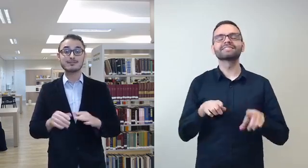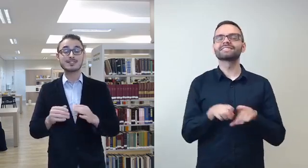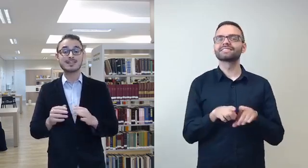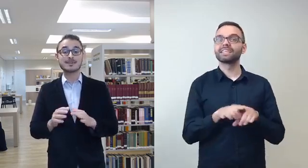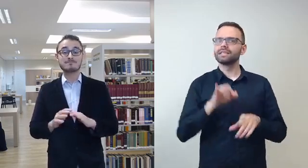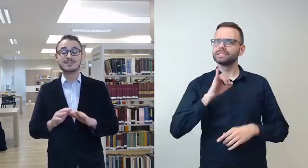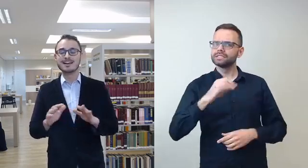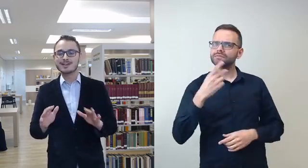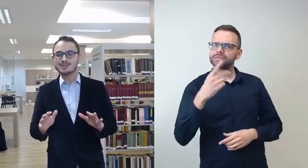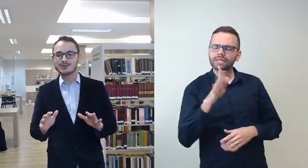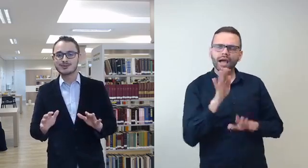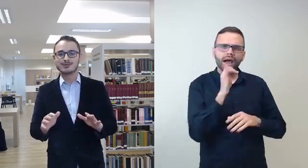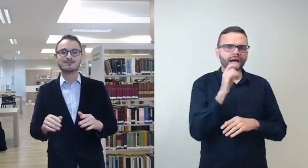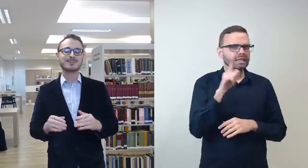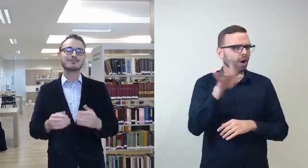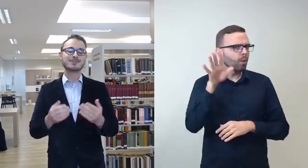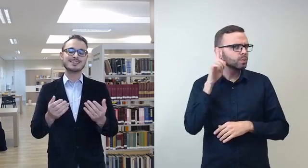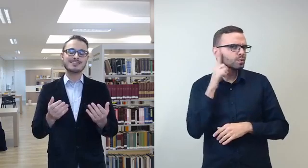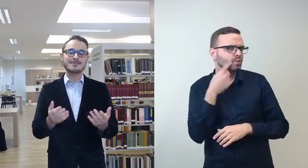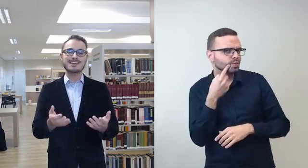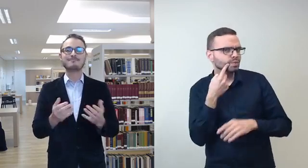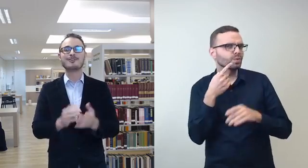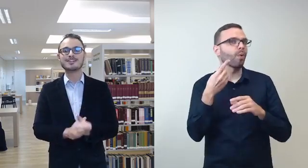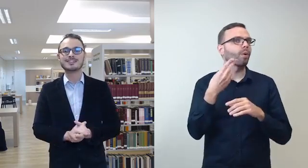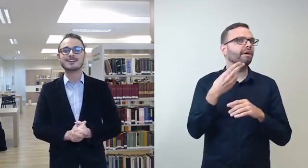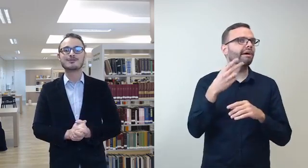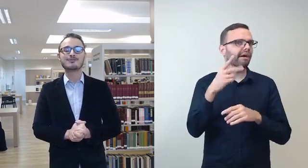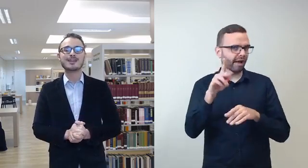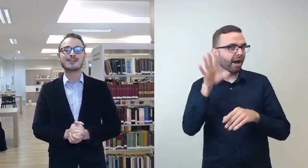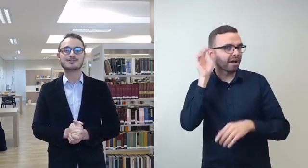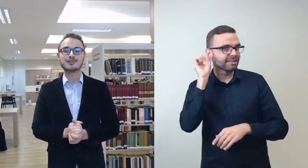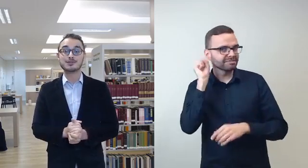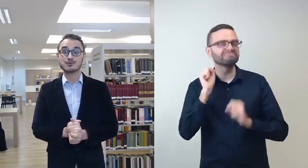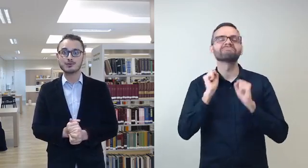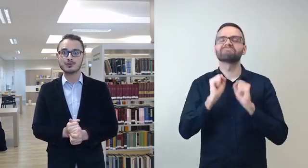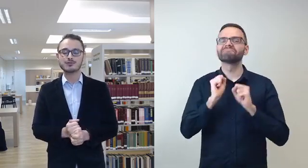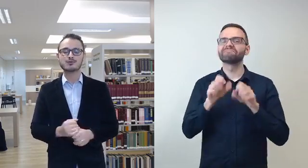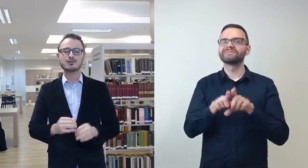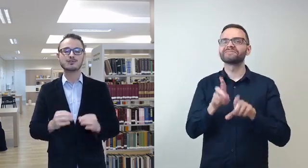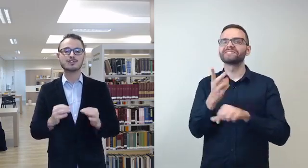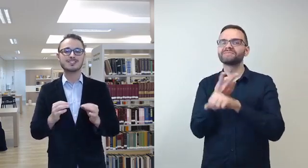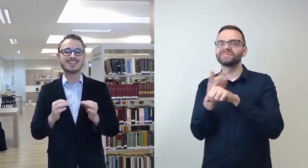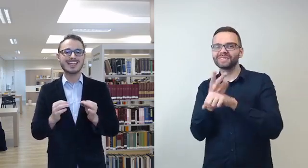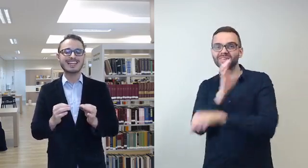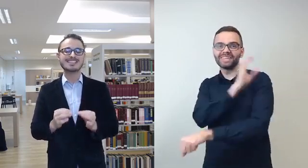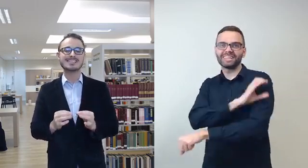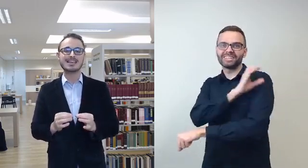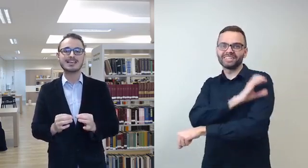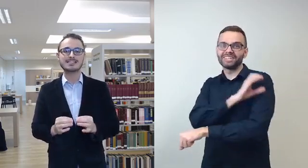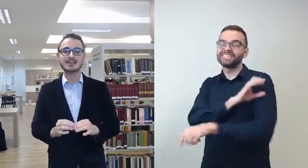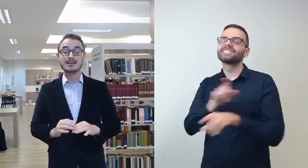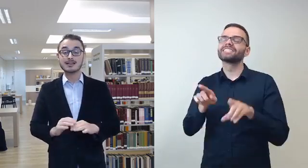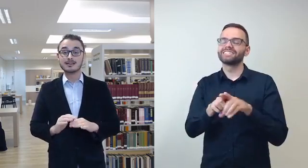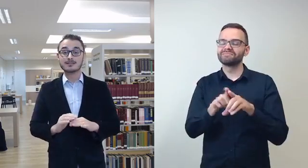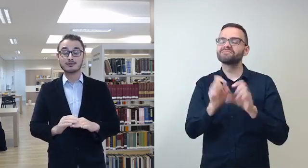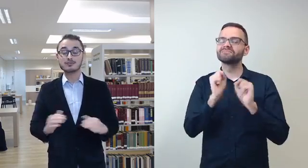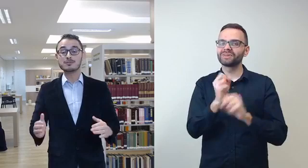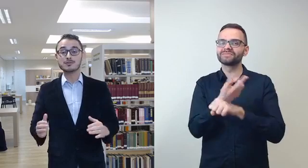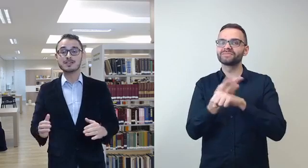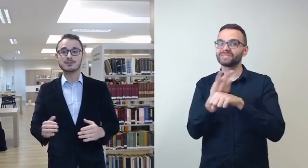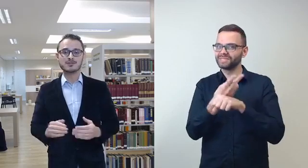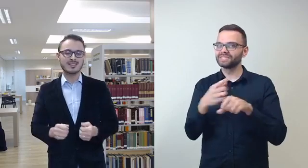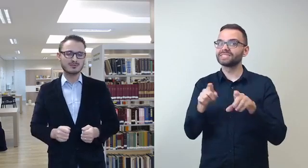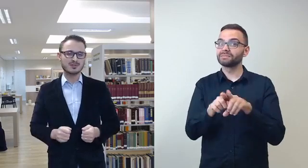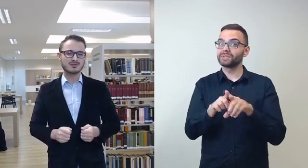se você não é surdo, você também pode procurar os nossos cursos de excelência. Nos